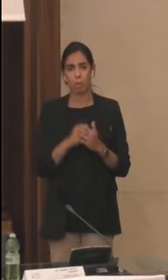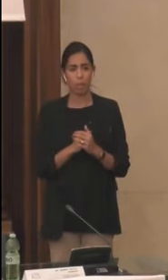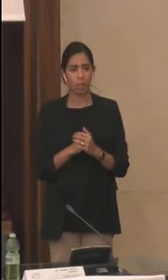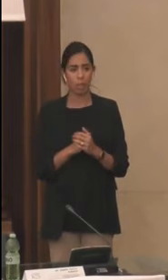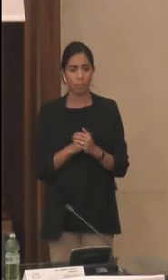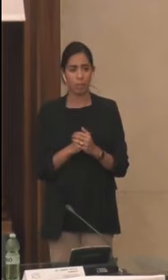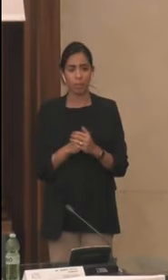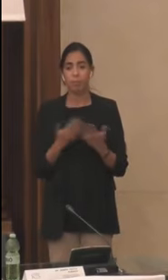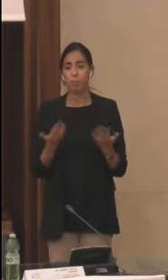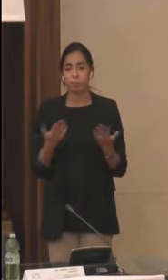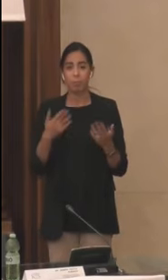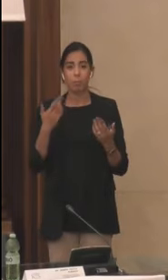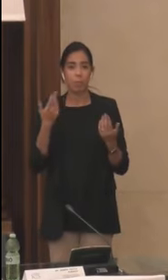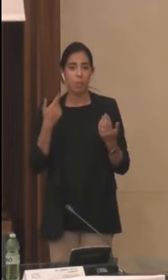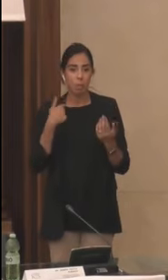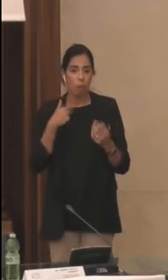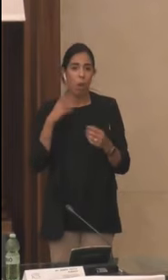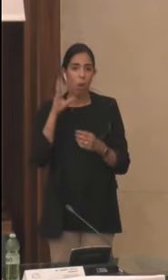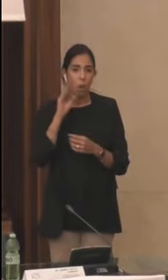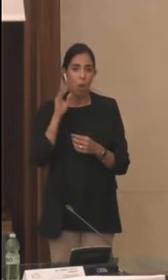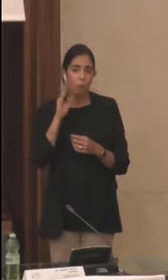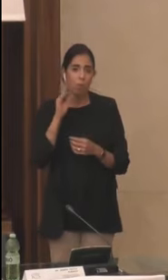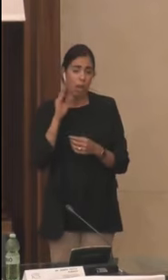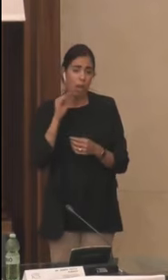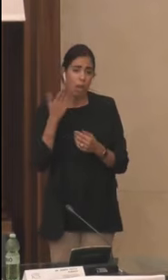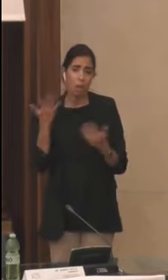sandali. Entonces, la humildad para mí es muy importante.